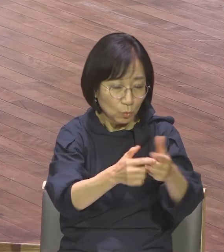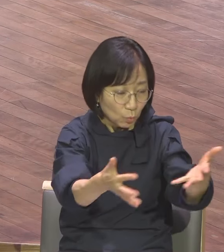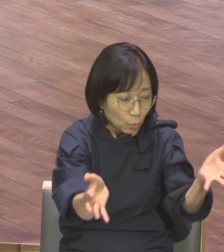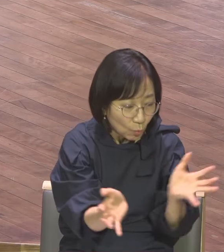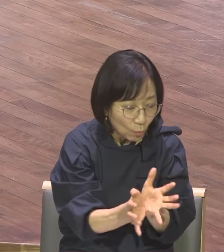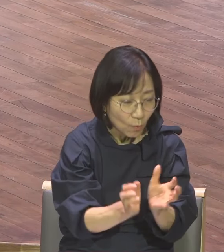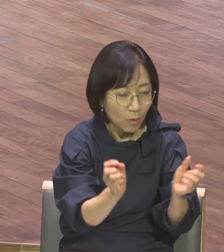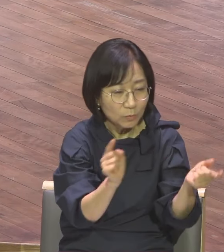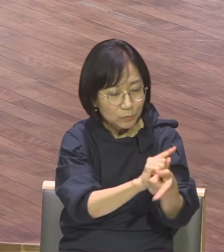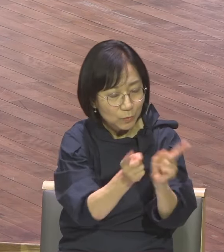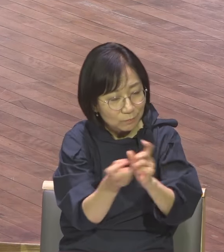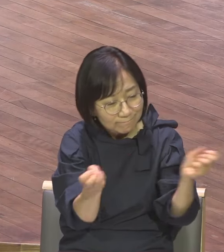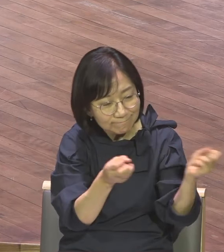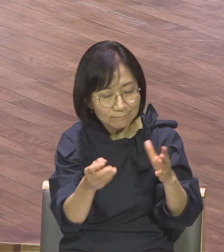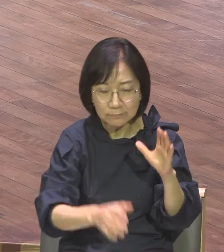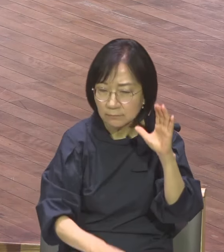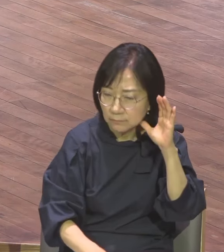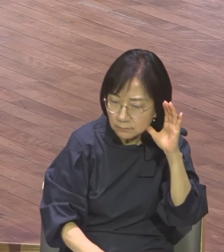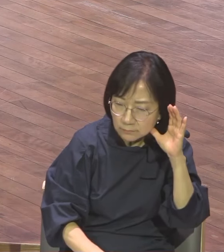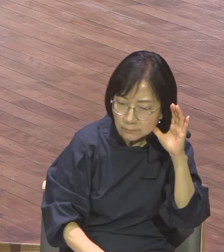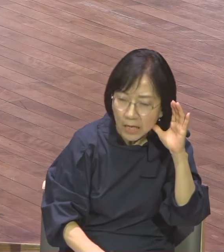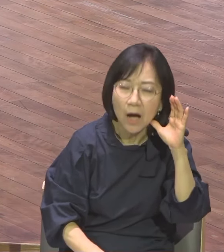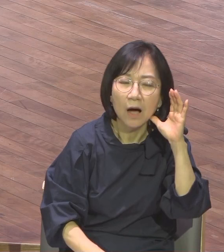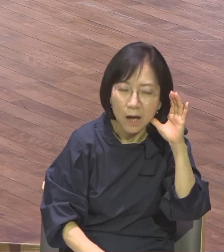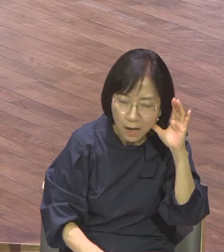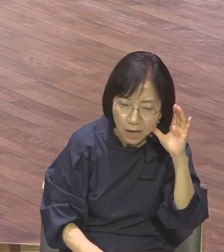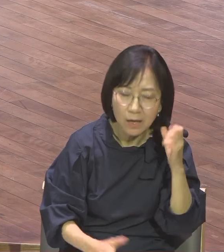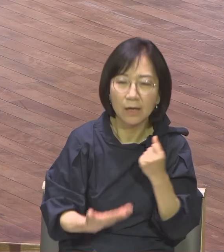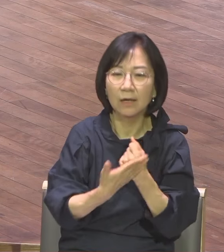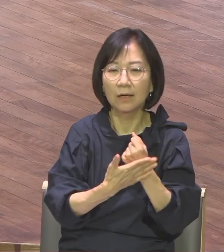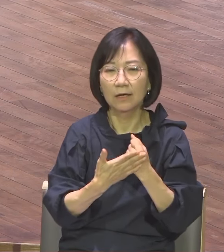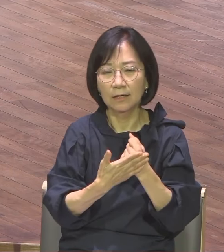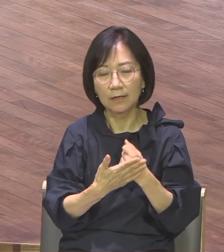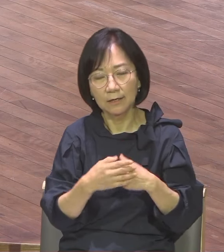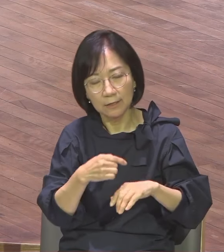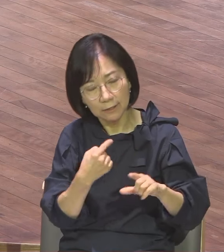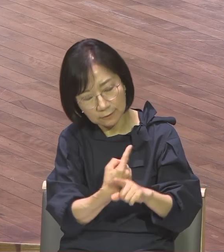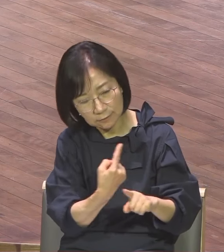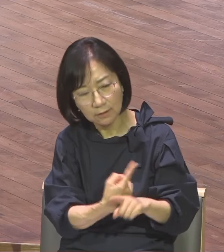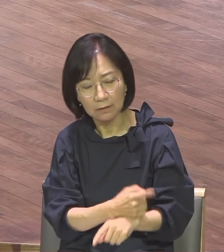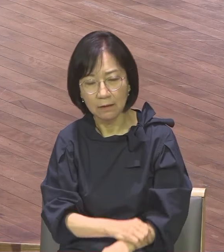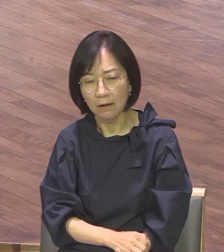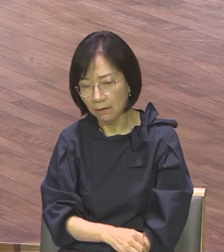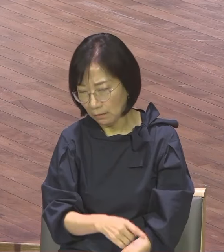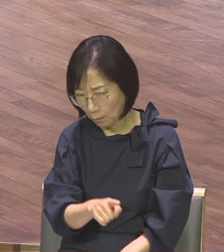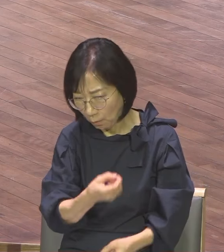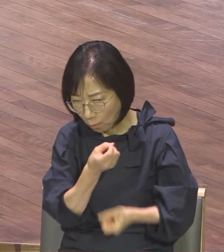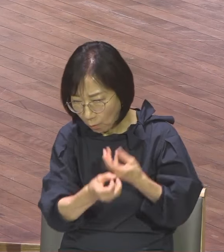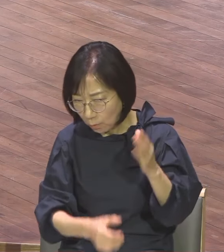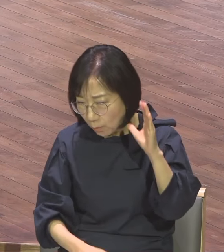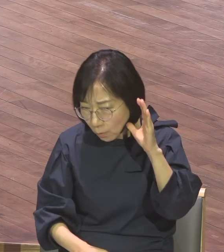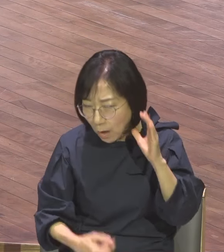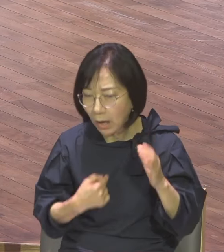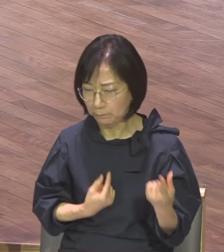치유가 되고 회복이 일어나고 깨달음이 은혜가 되고 아 저 친구도 내하고 비슷하구나